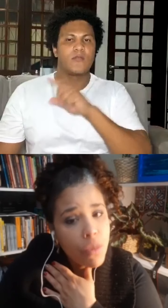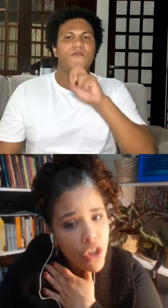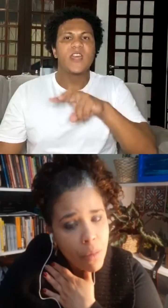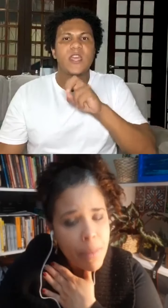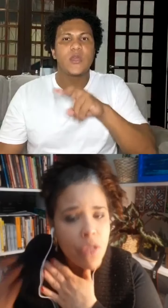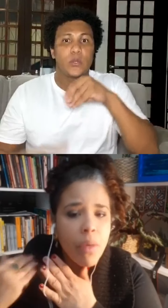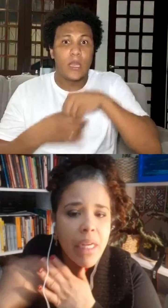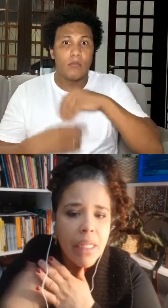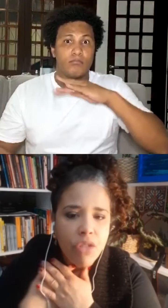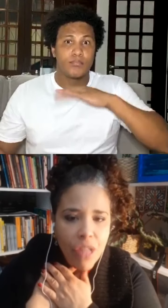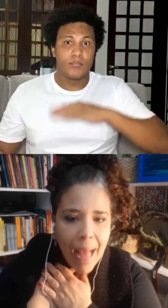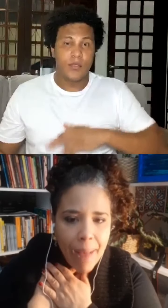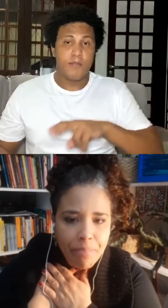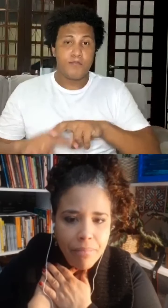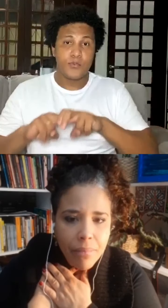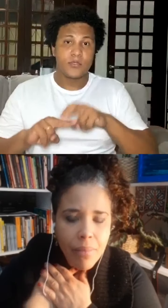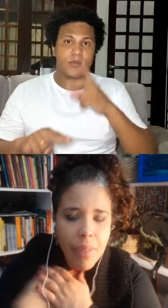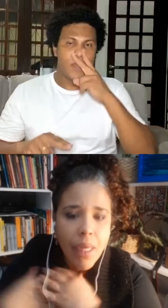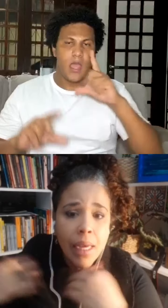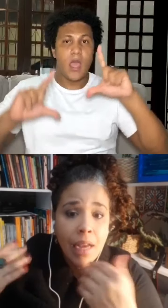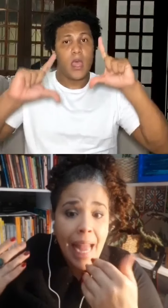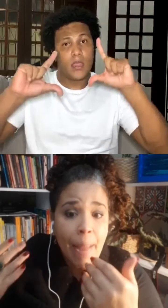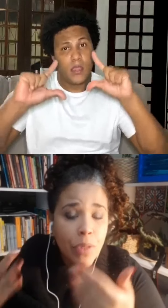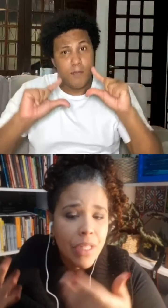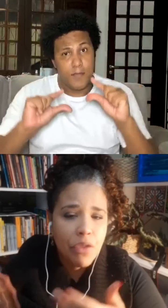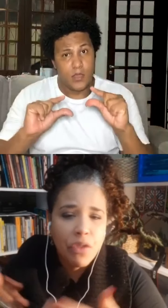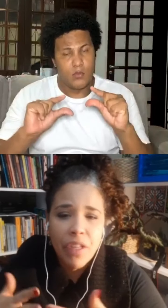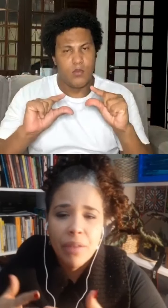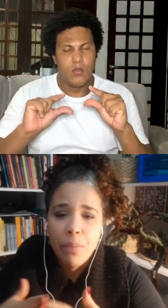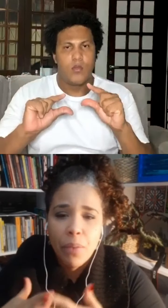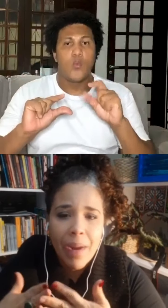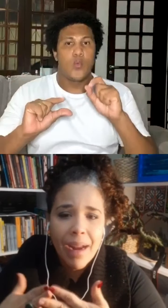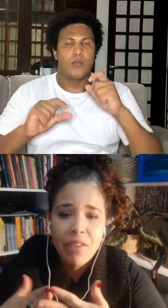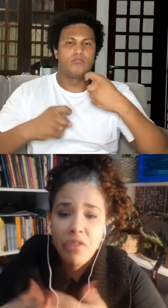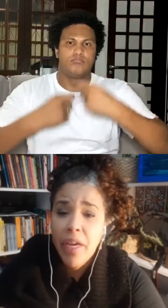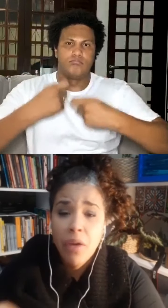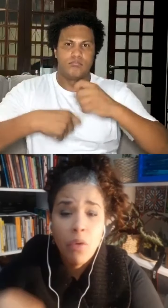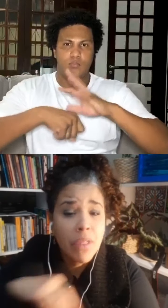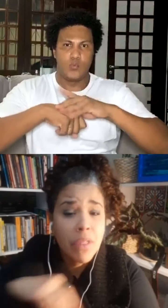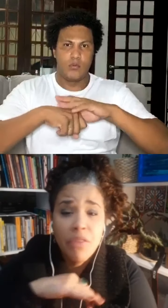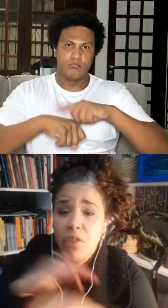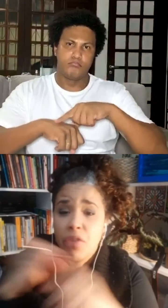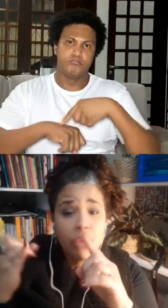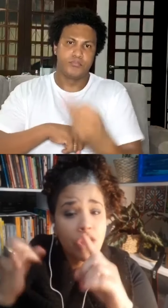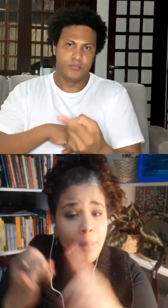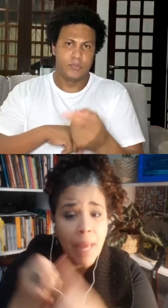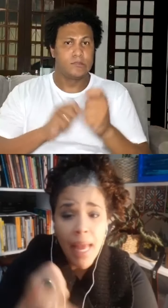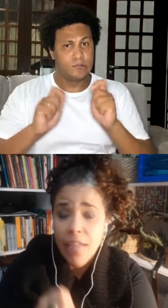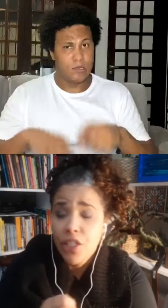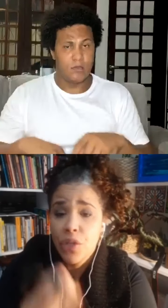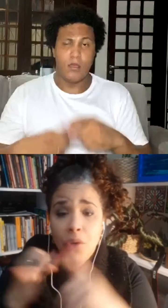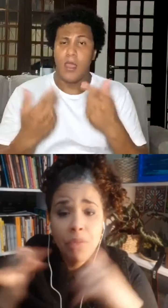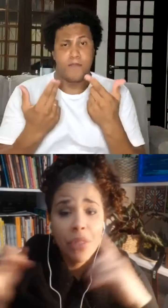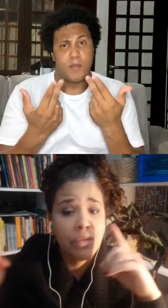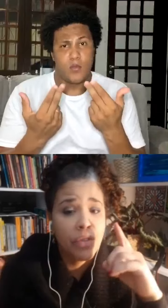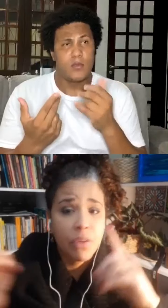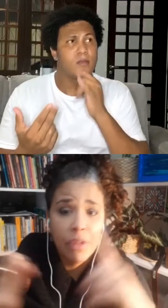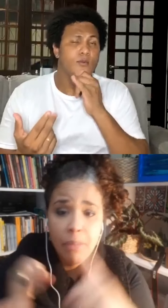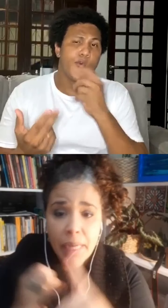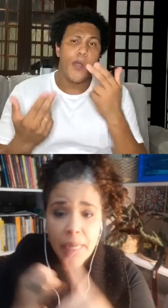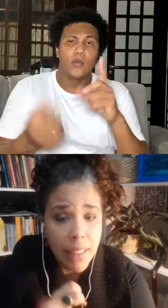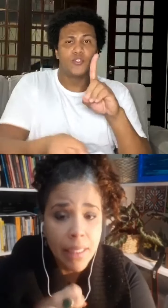transmitir para a pessoa que não está. É possível viver com HIV como se vive com diabetes, como se vive